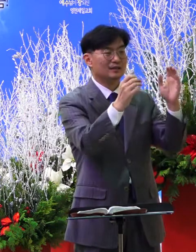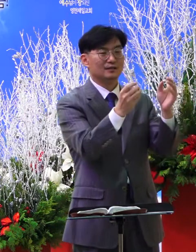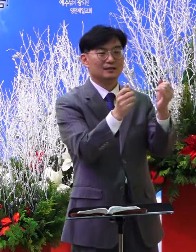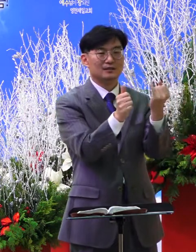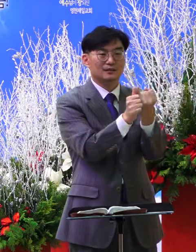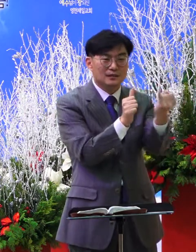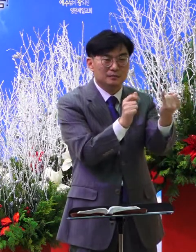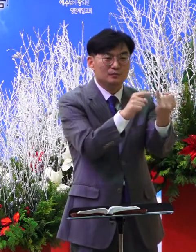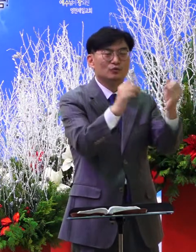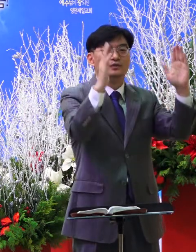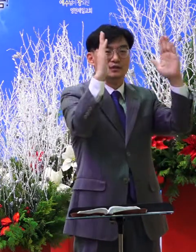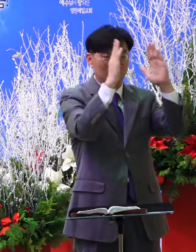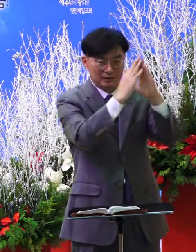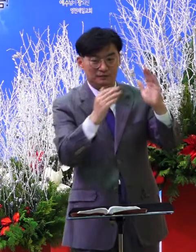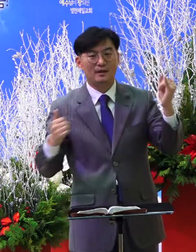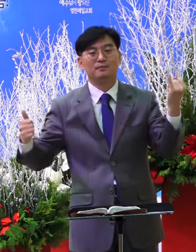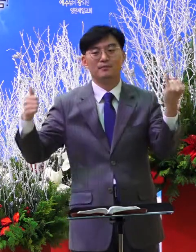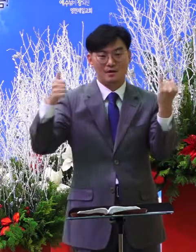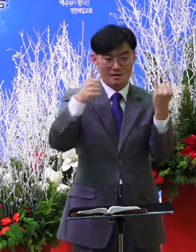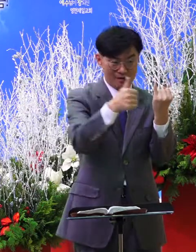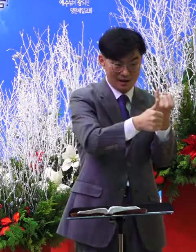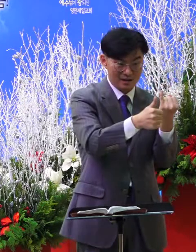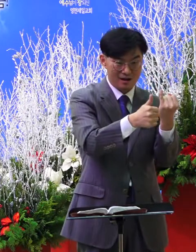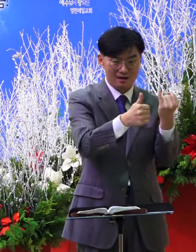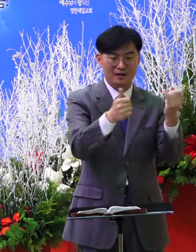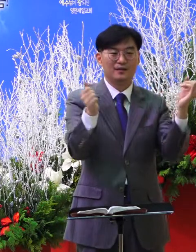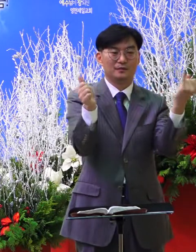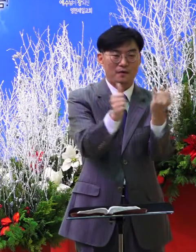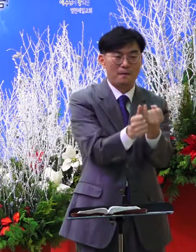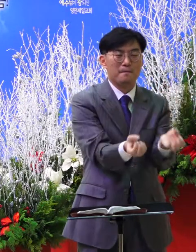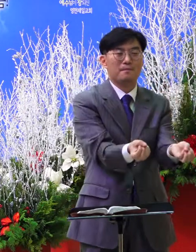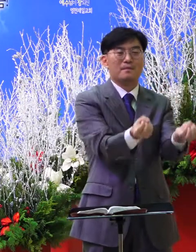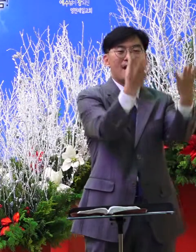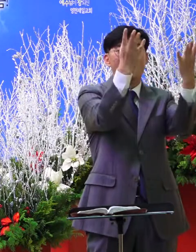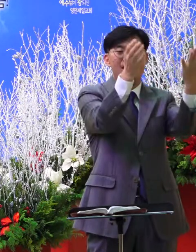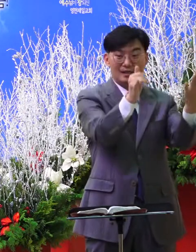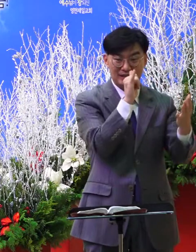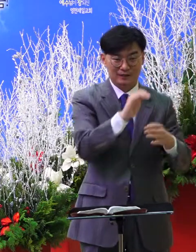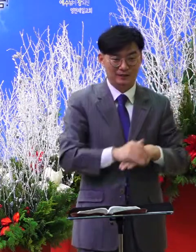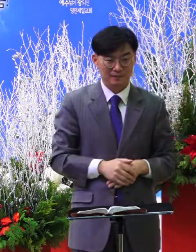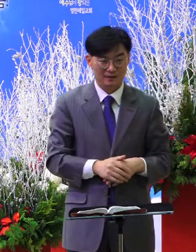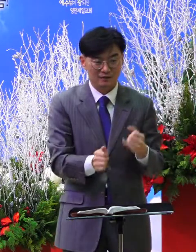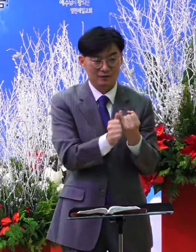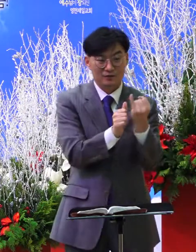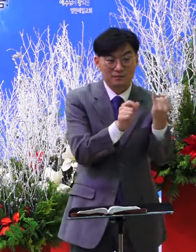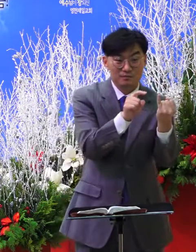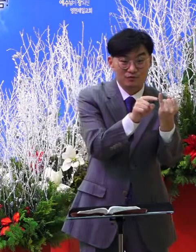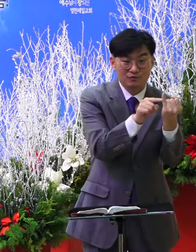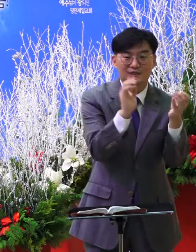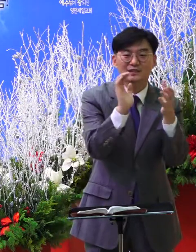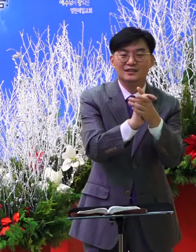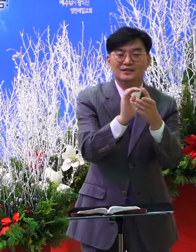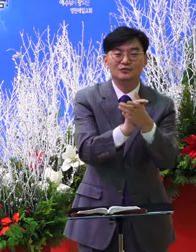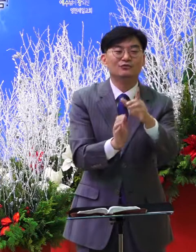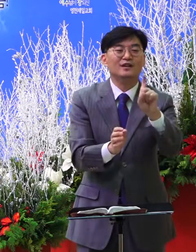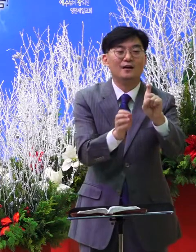신부의 들러리들이 신부의 집 밖에 등을 들고 나가서 신랑이 오기를